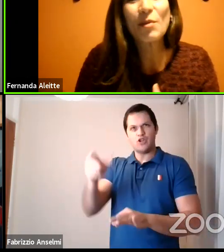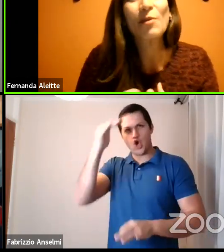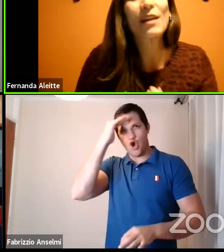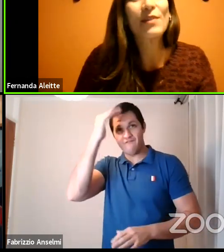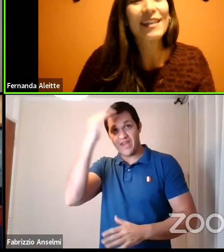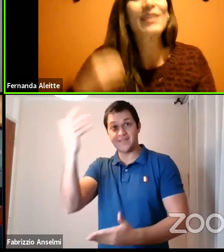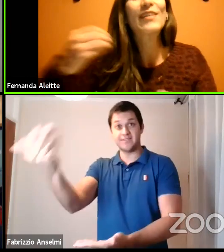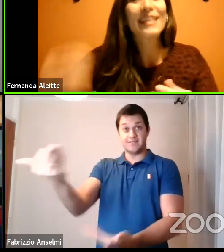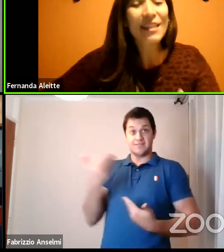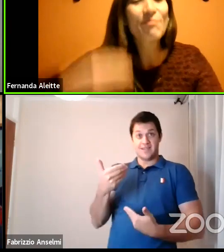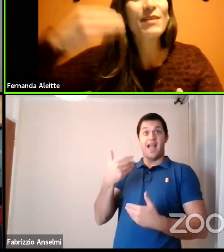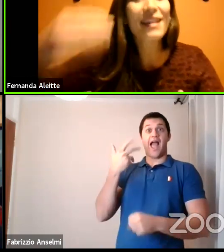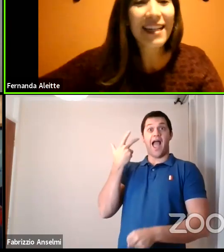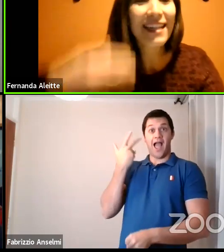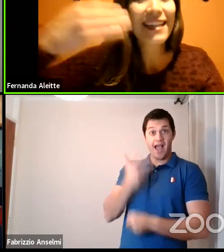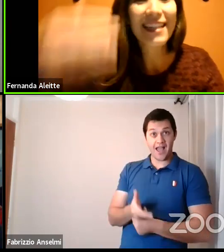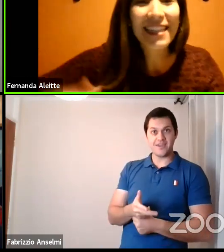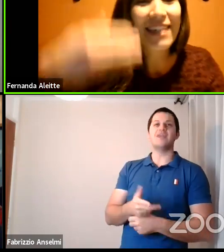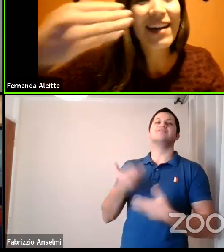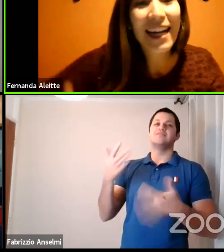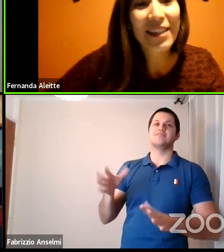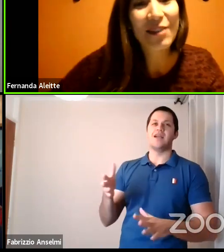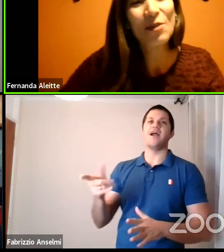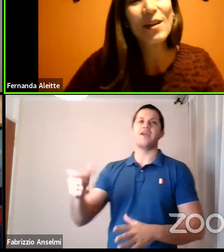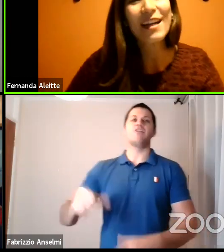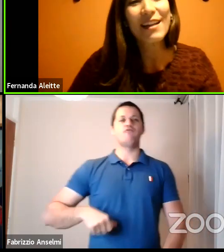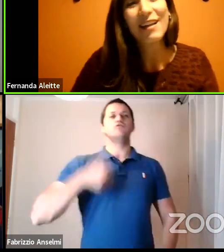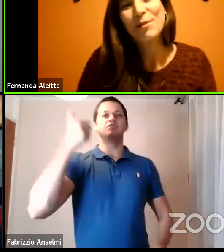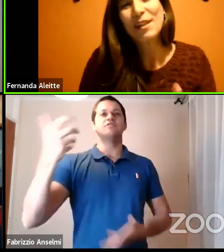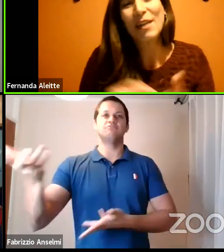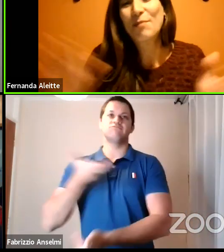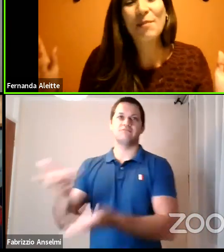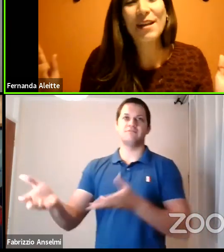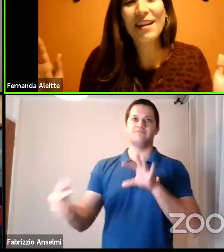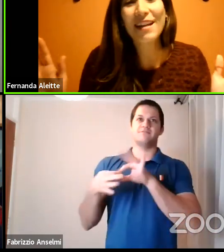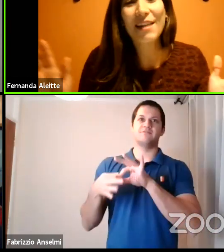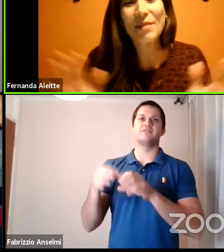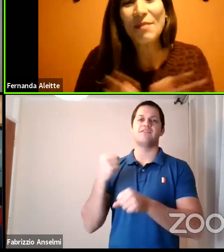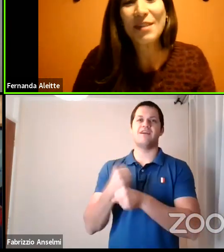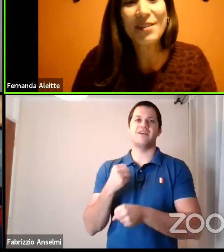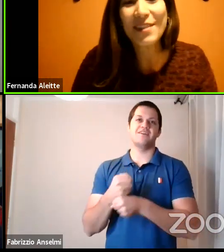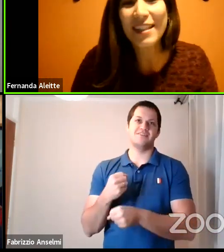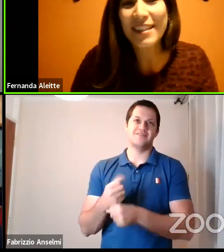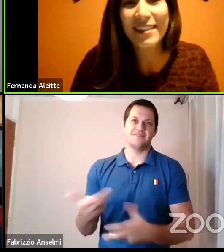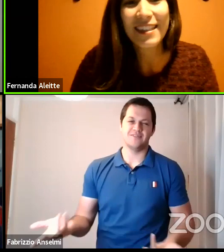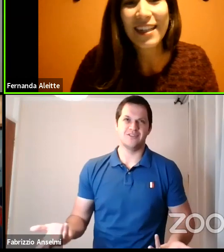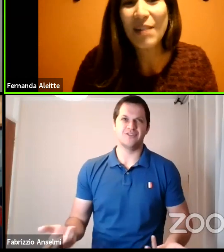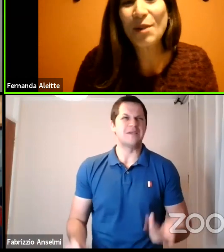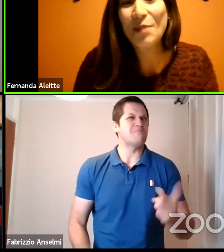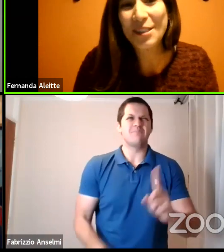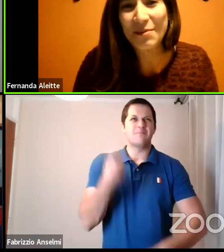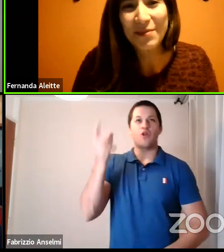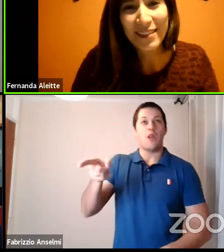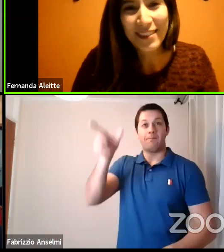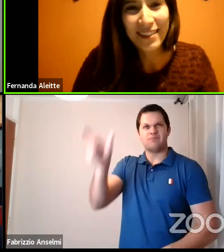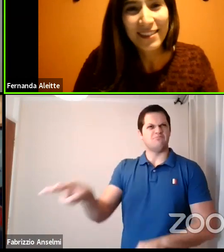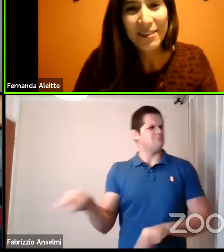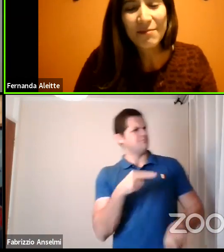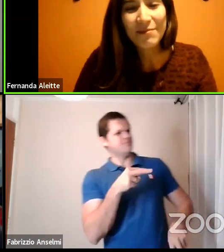confianza y todo, pero algo que tengo que siempre ir trabajando, ¿no? Porque la primera impresión es el